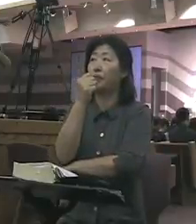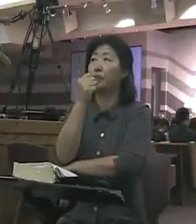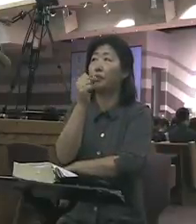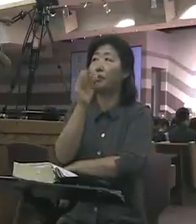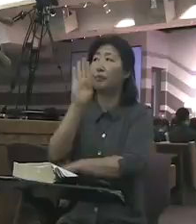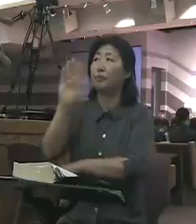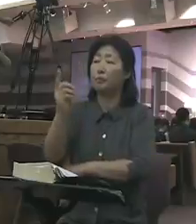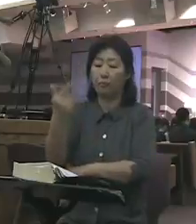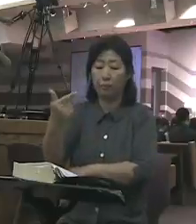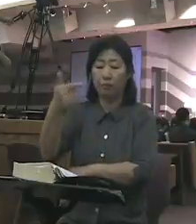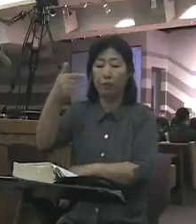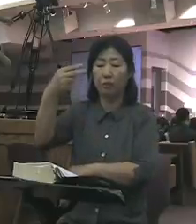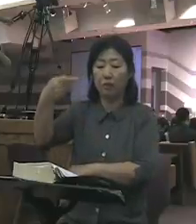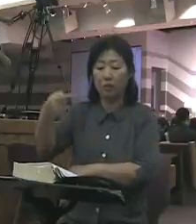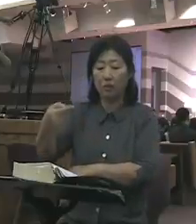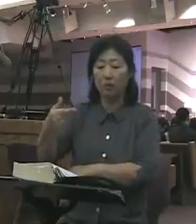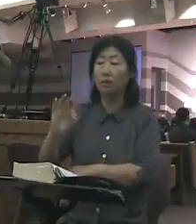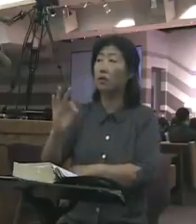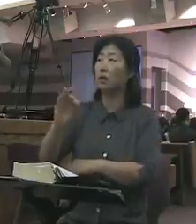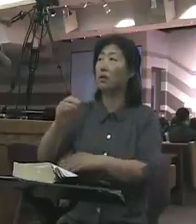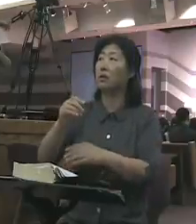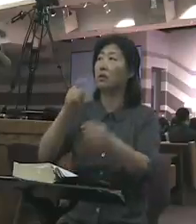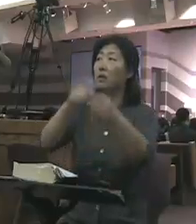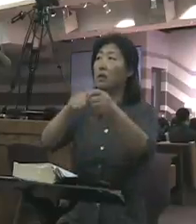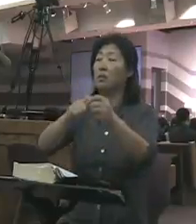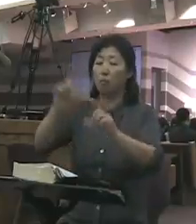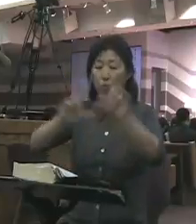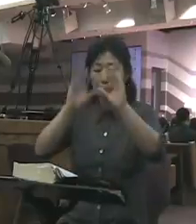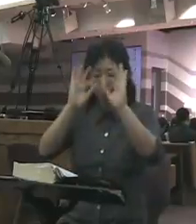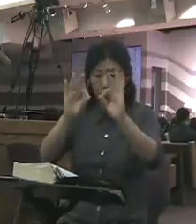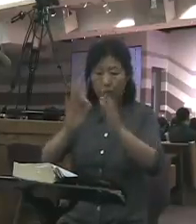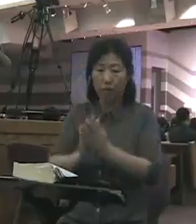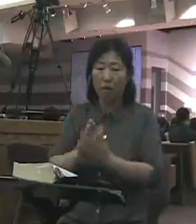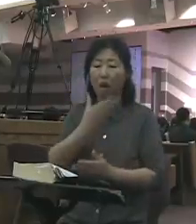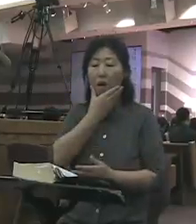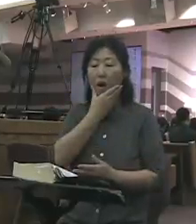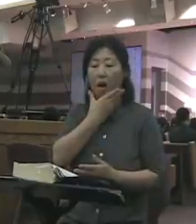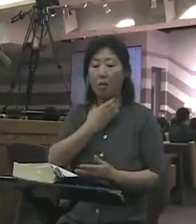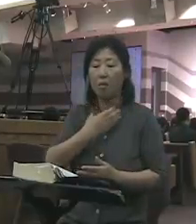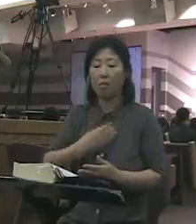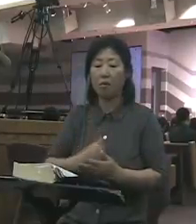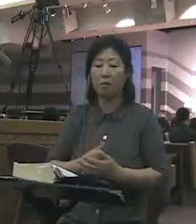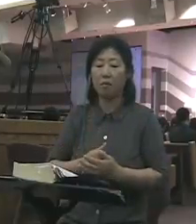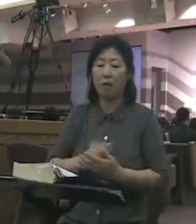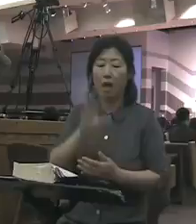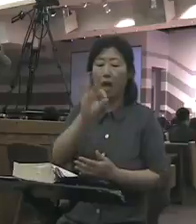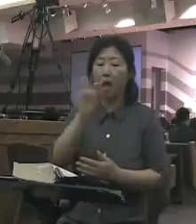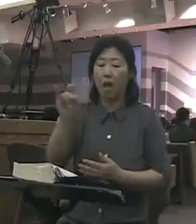보였거든요. 그러나 아브라함은 애굽에 내려가면서 더 어려움을 겪게